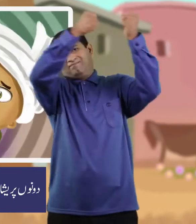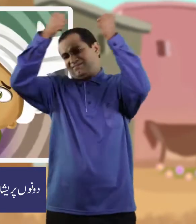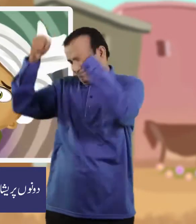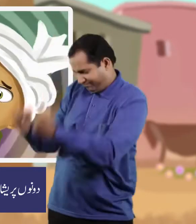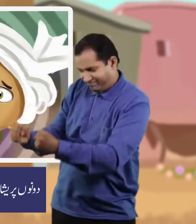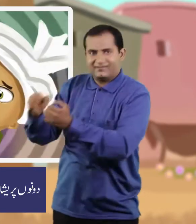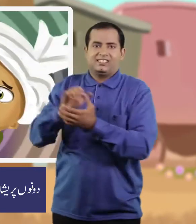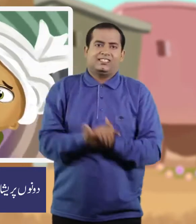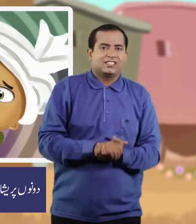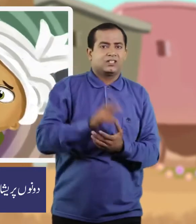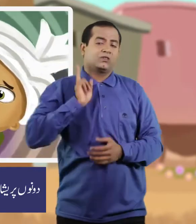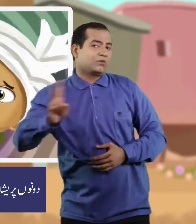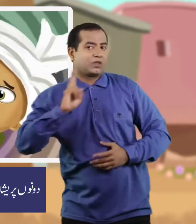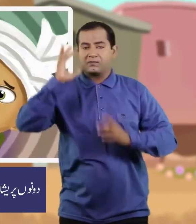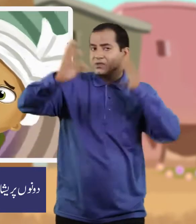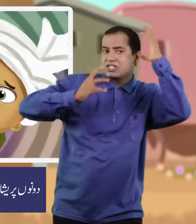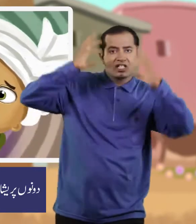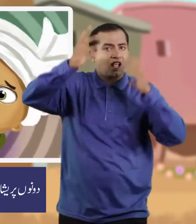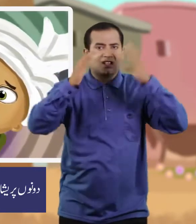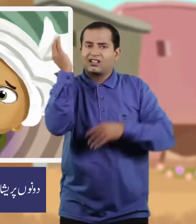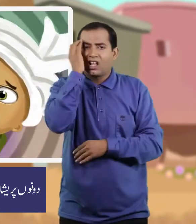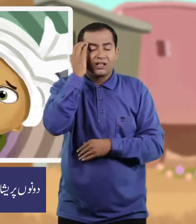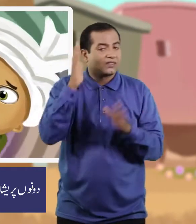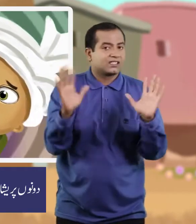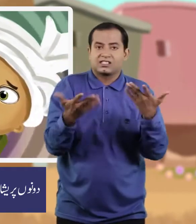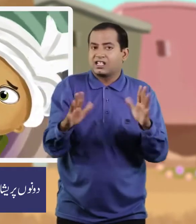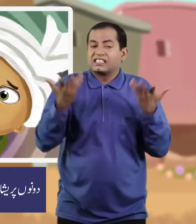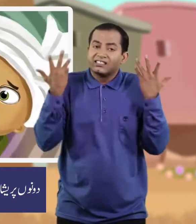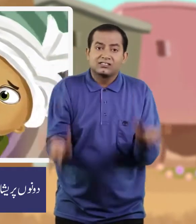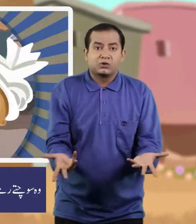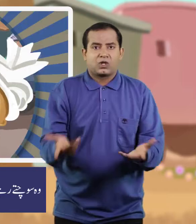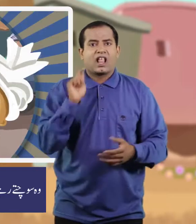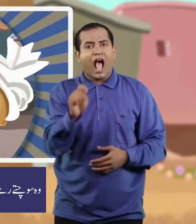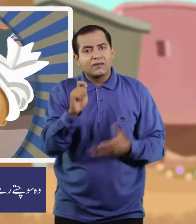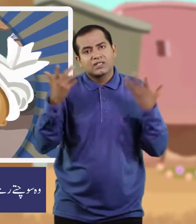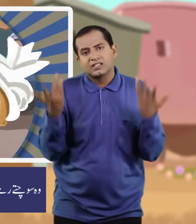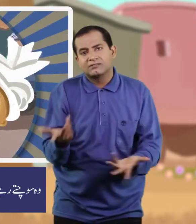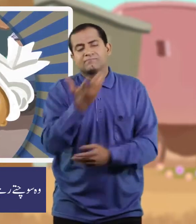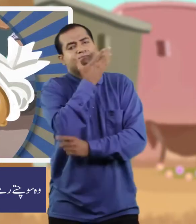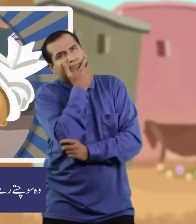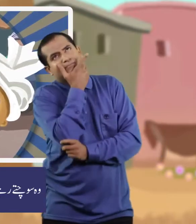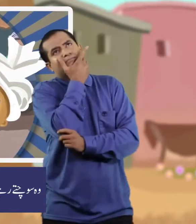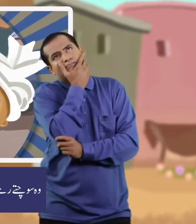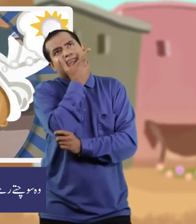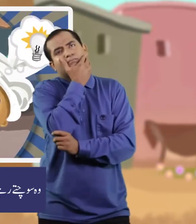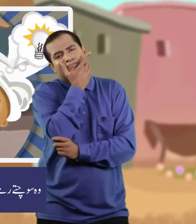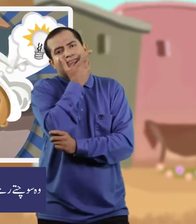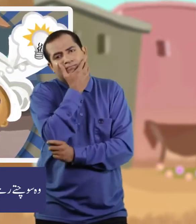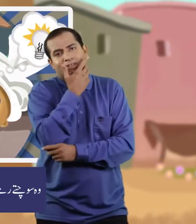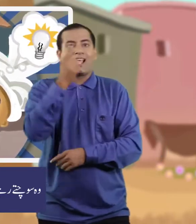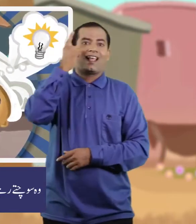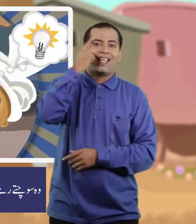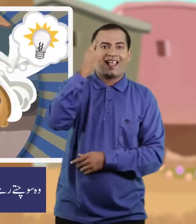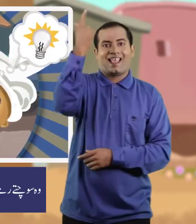दोनों परिशान थे और उन्हें समझ ना आई कि अब वो क्या करें? वो सोचते रहे और सोचते